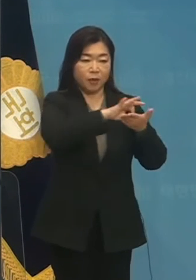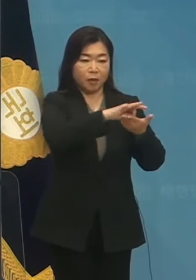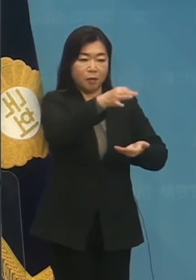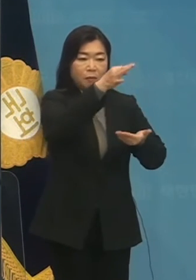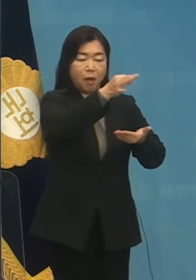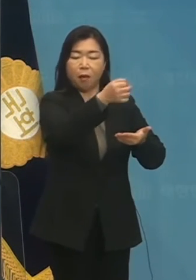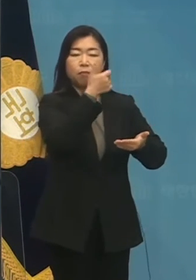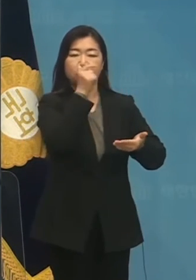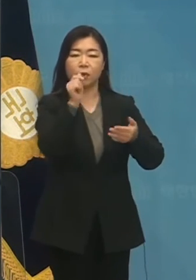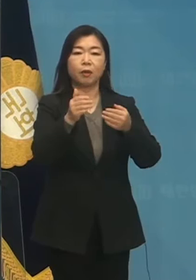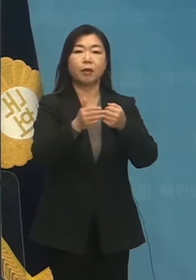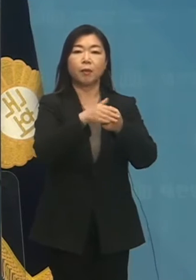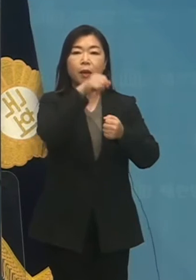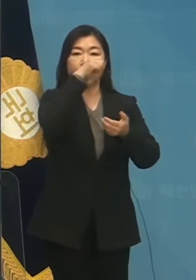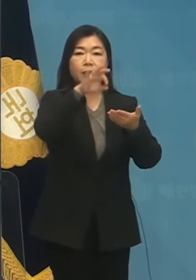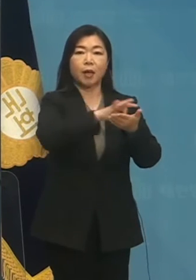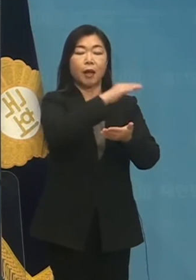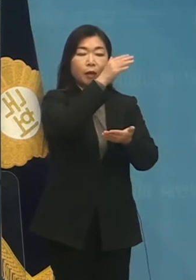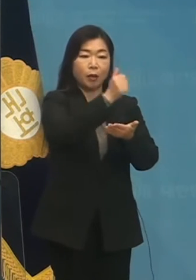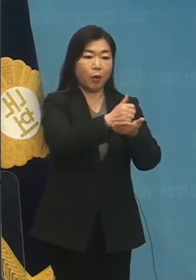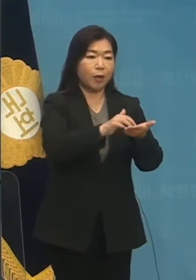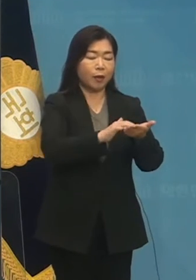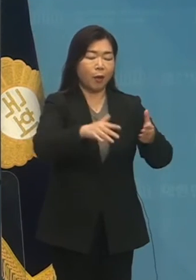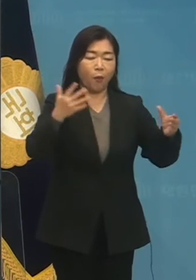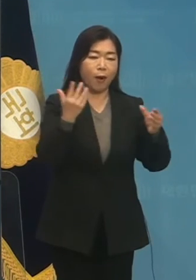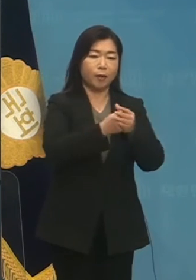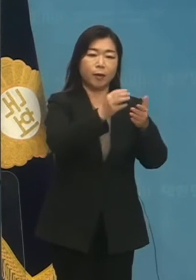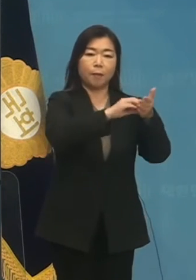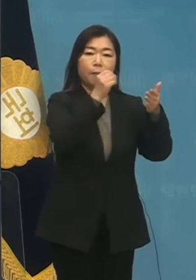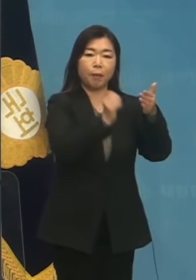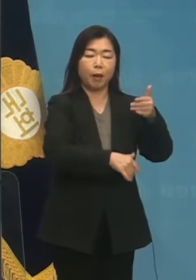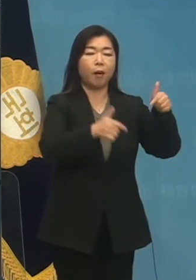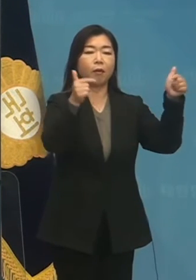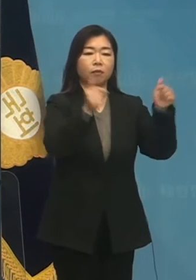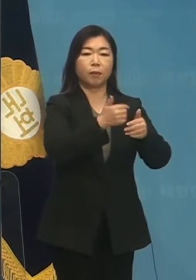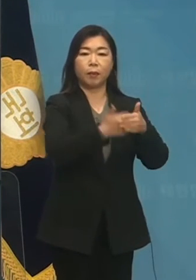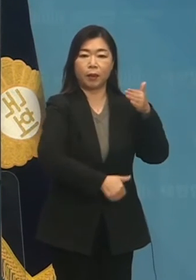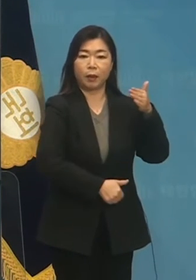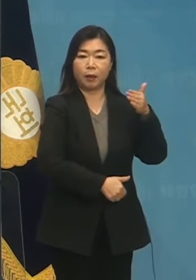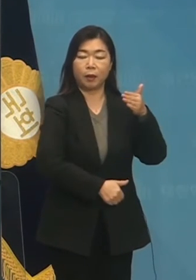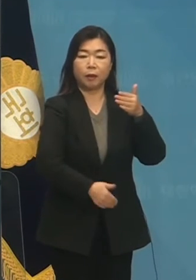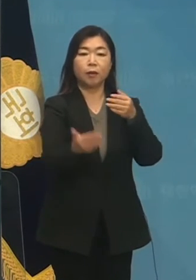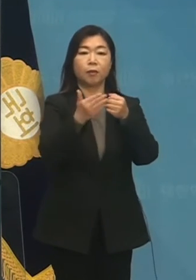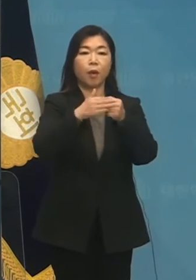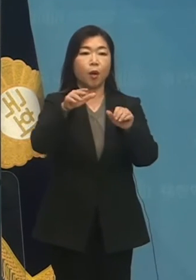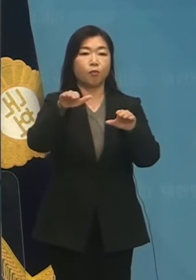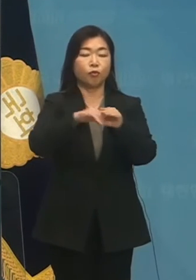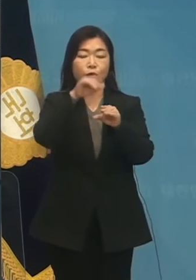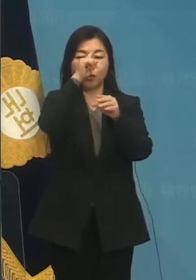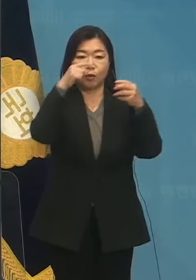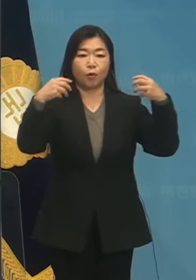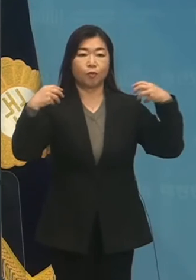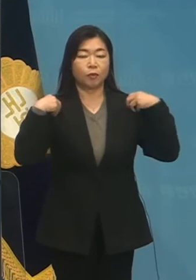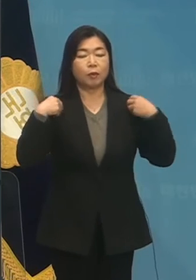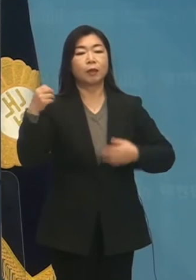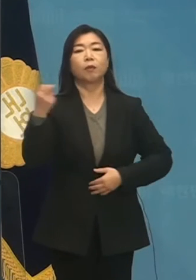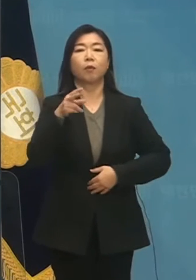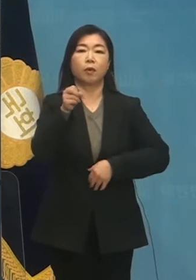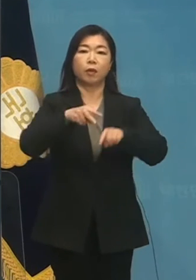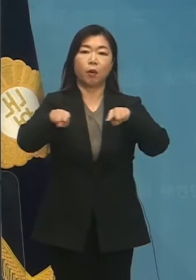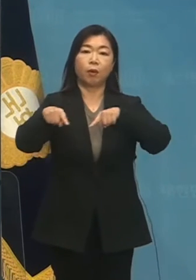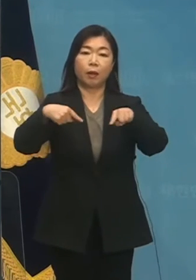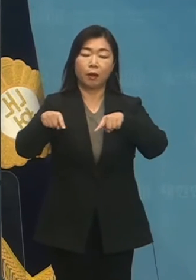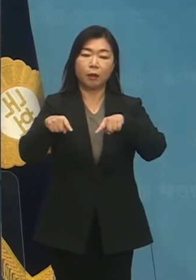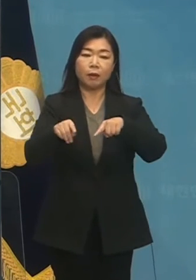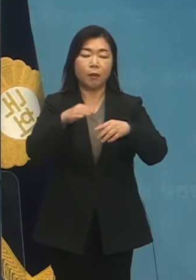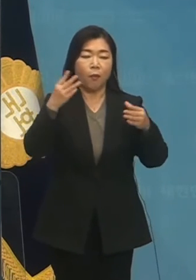이유로 예결위에서는 전액 삭감시키고 말았습니다. 이처럼 문재인 정부와 여당은